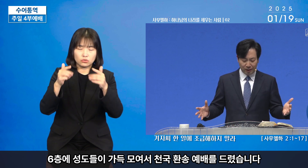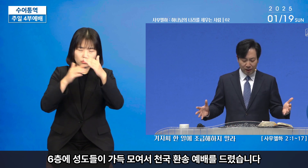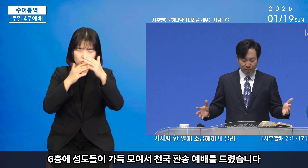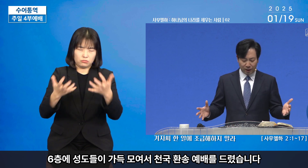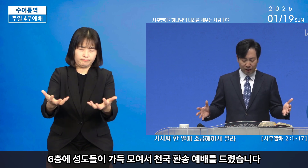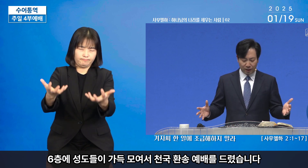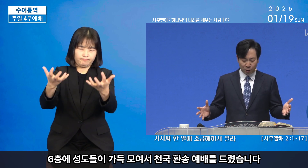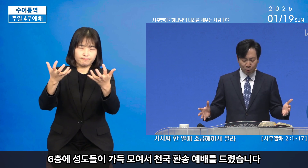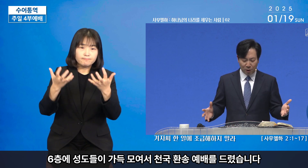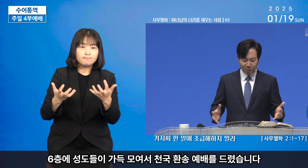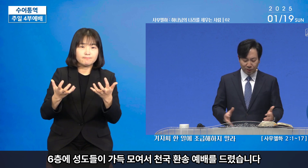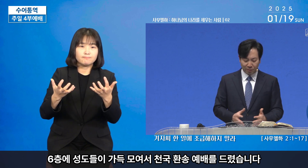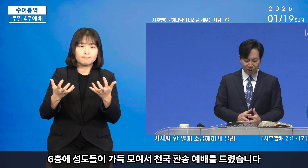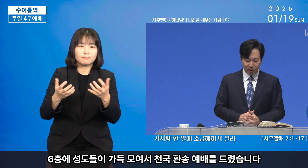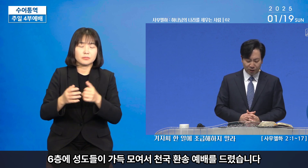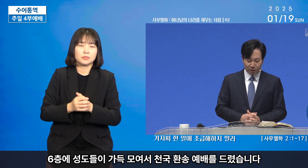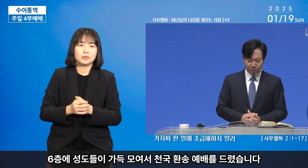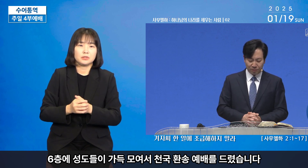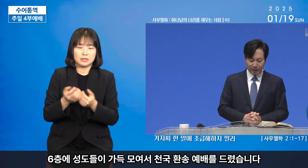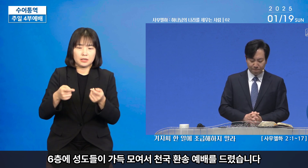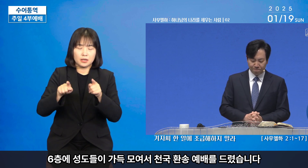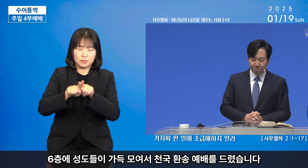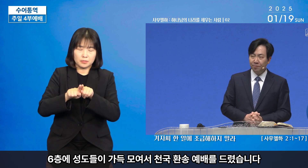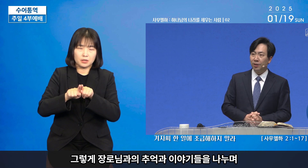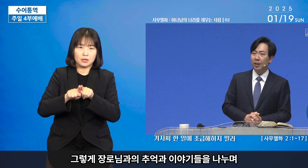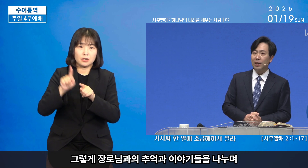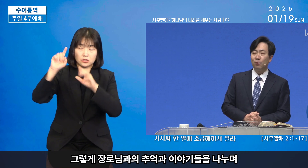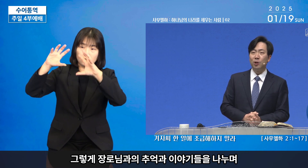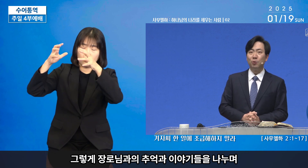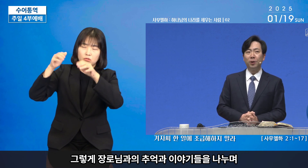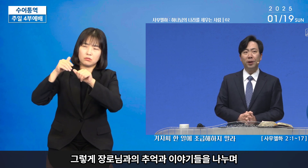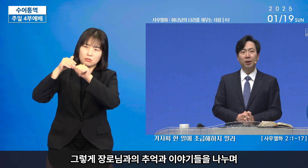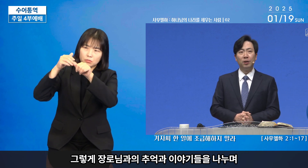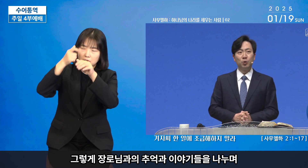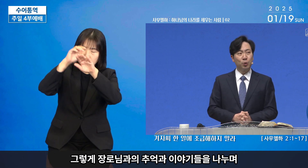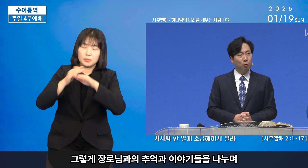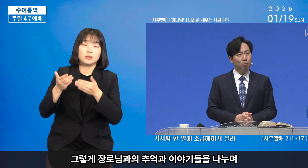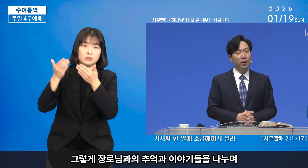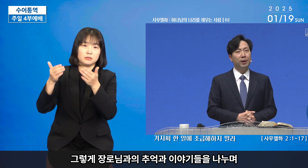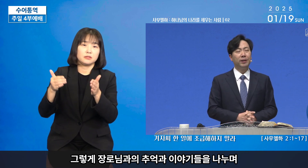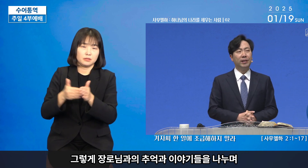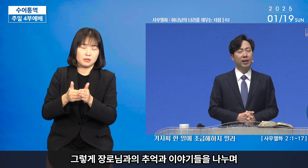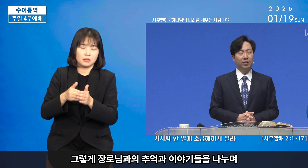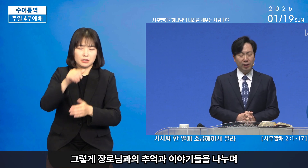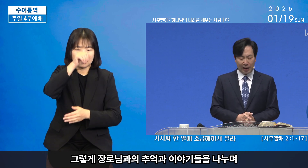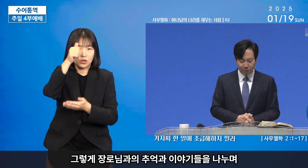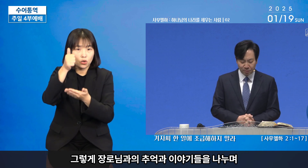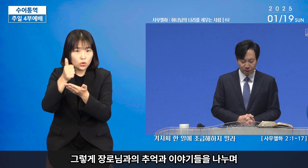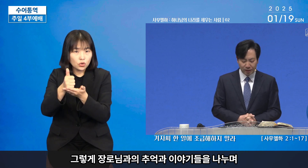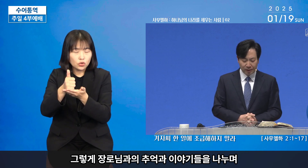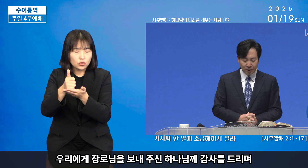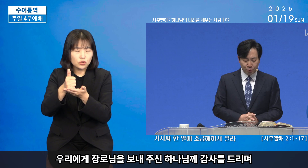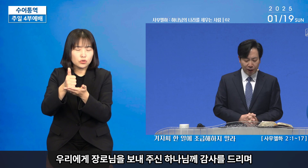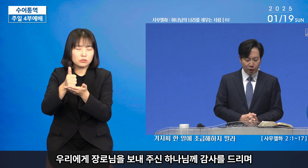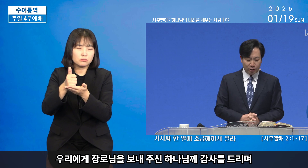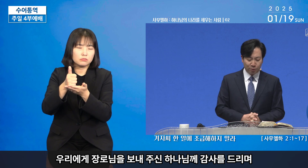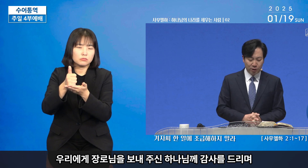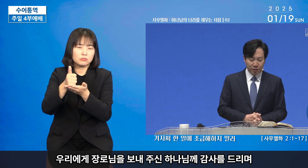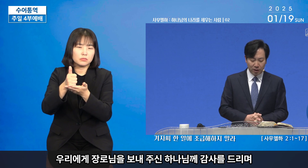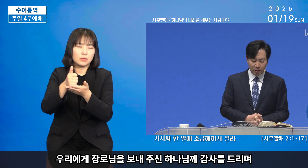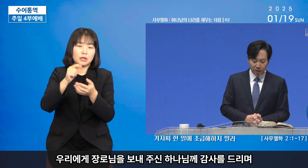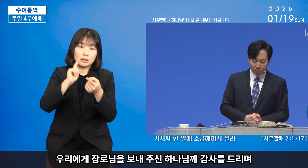모여서 우리 천국 환송 예배를 드렸습니다. 그렇게 장로님과의 추억과 이야기들을 나누며